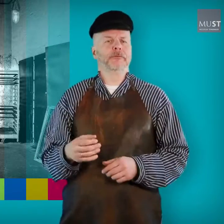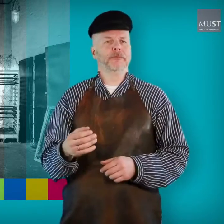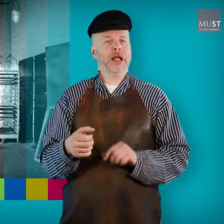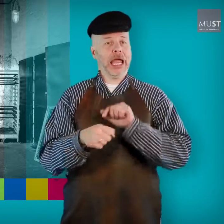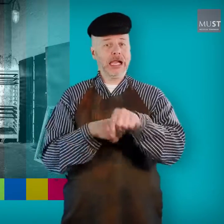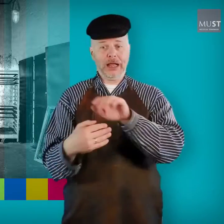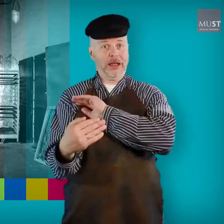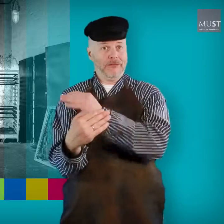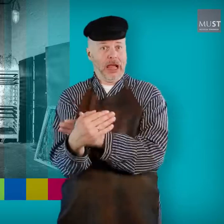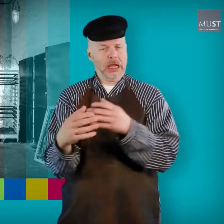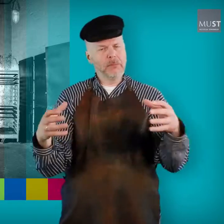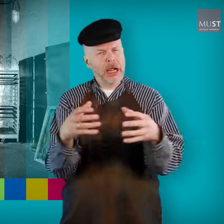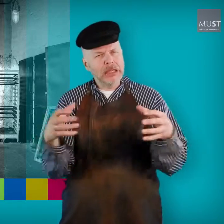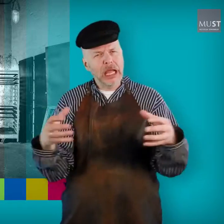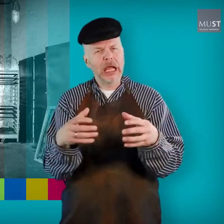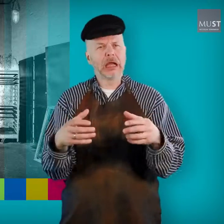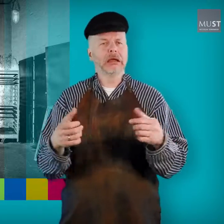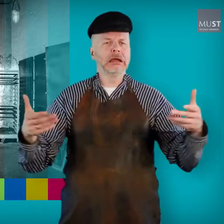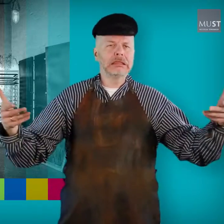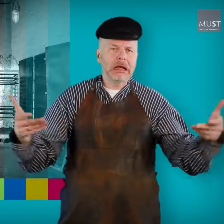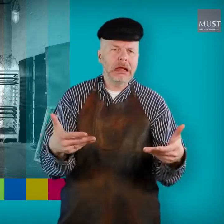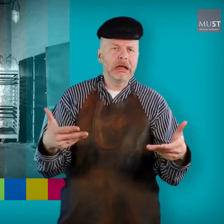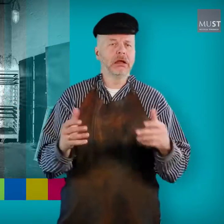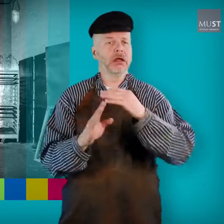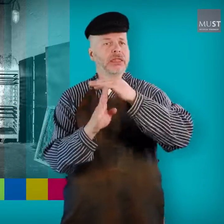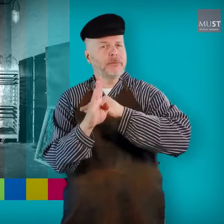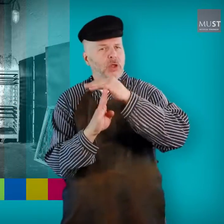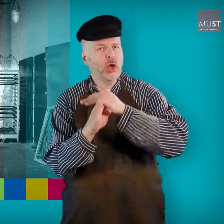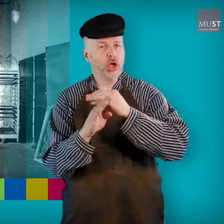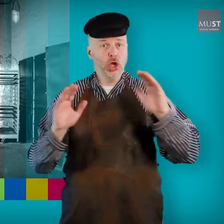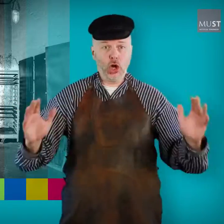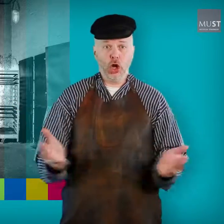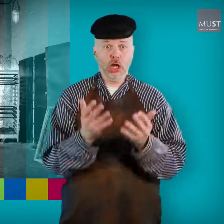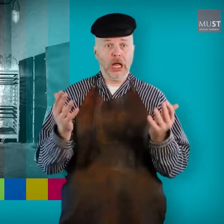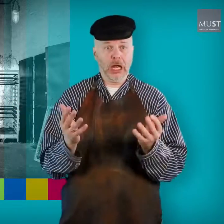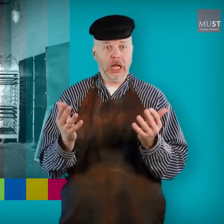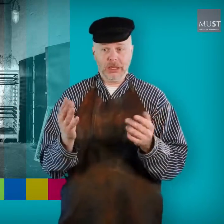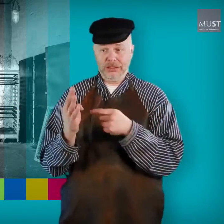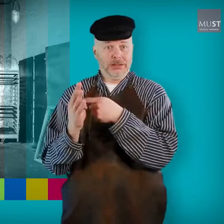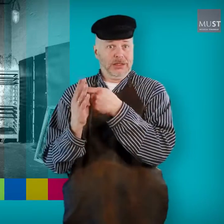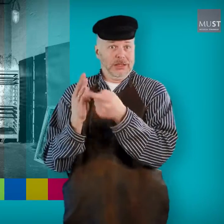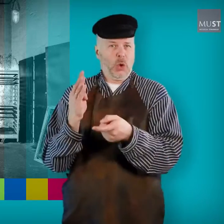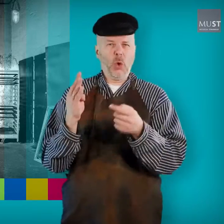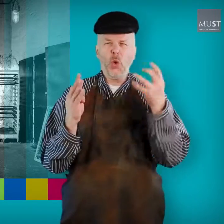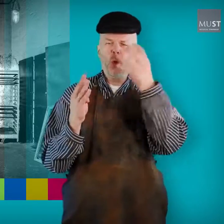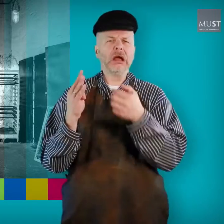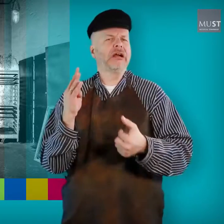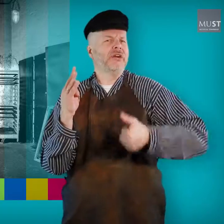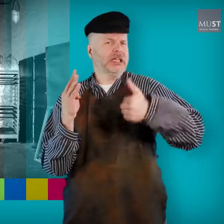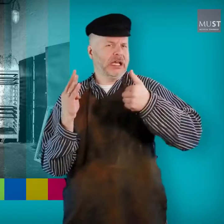eikeved, mengde, trekk, temperatur og røyking var avgjørende for at kvaliteten på